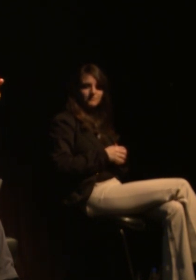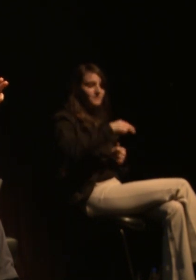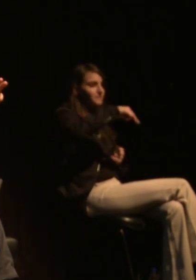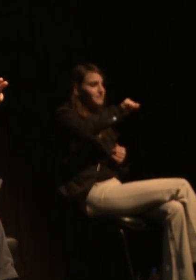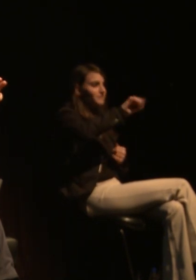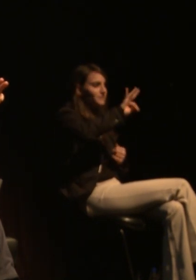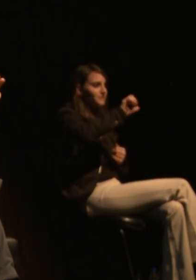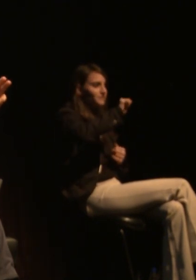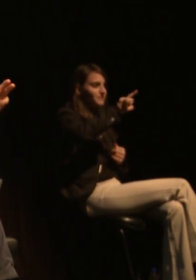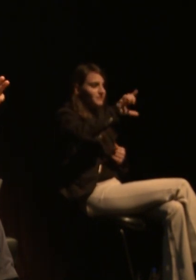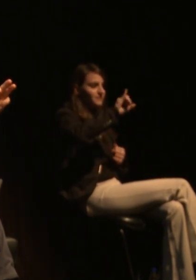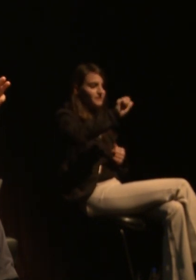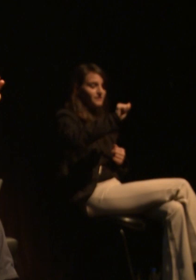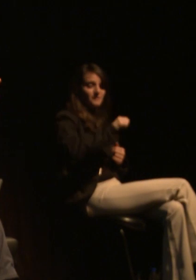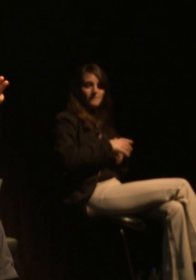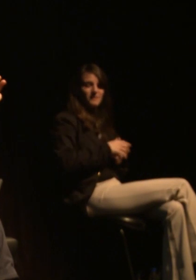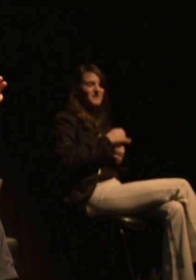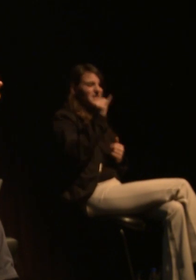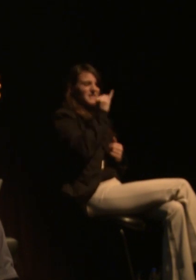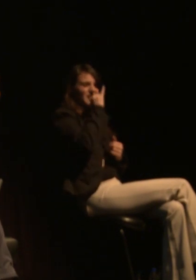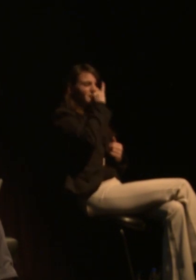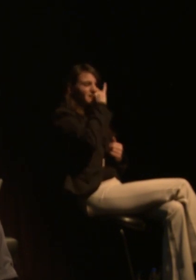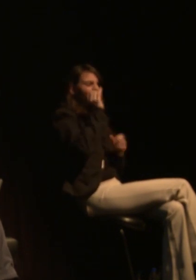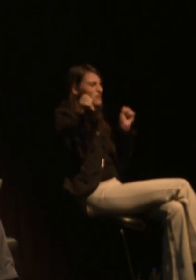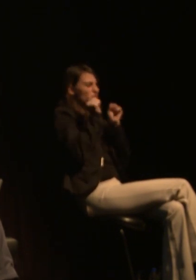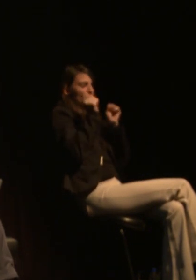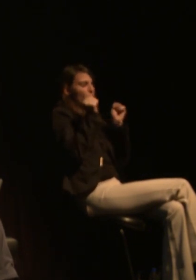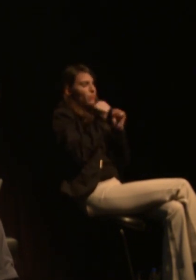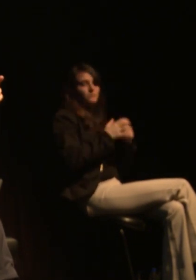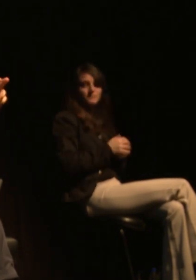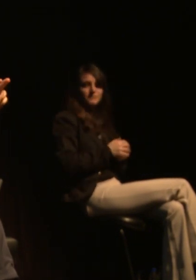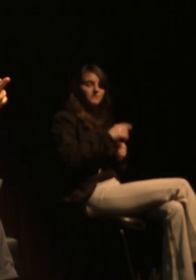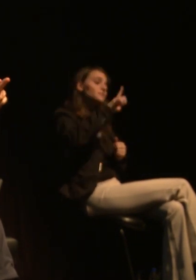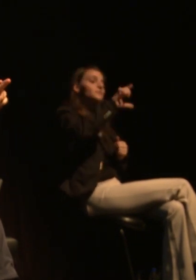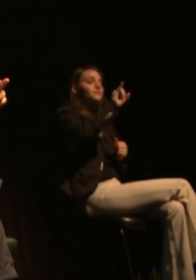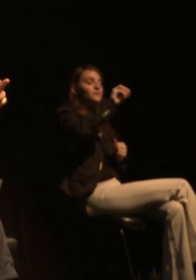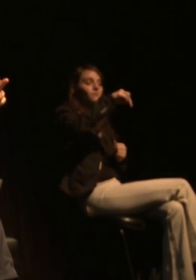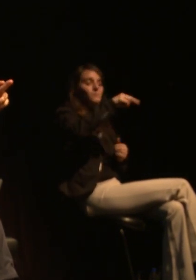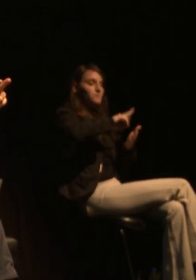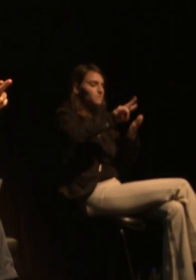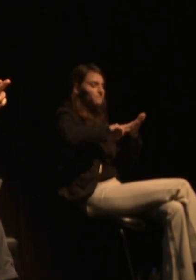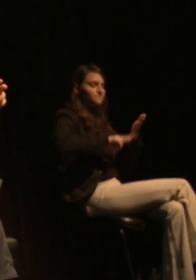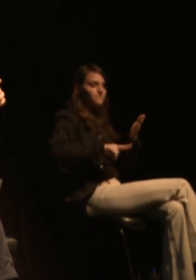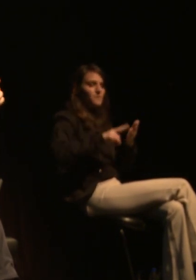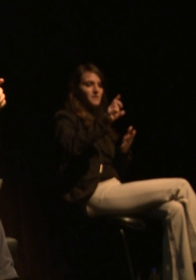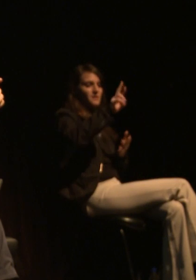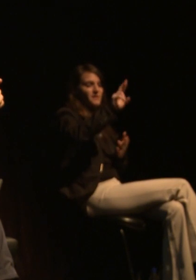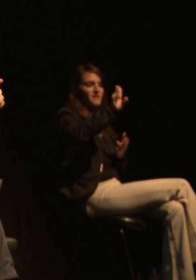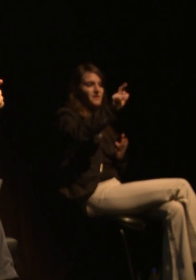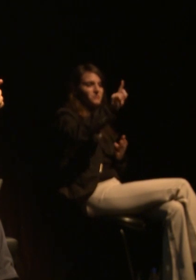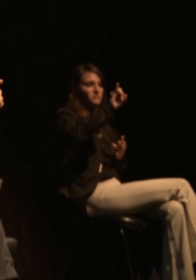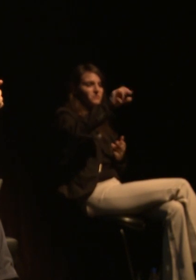Natalia Ginsburg, uma italiana, adoro a Natália. Li um pouco de Virginia Woolf, mas